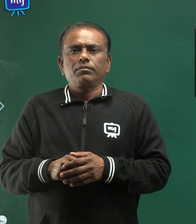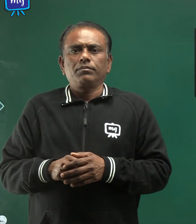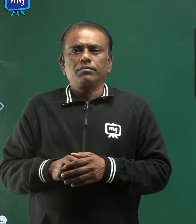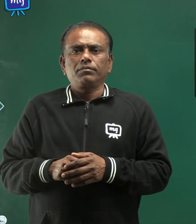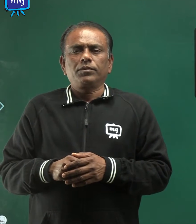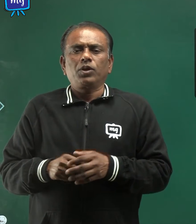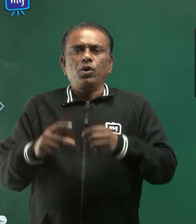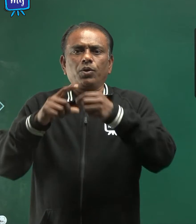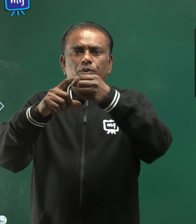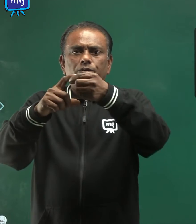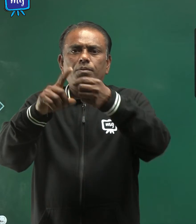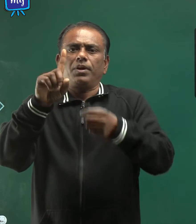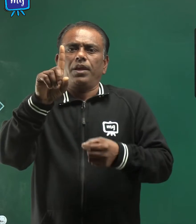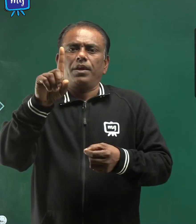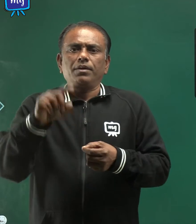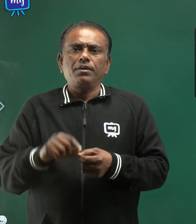प्रश्न 1